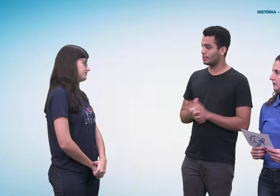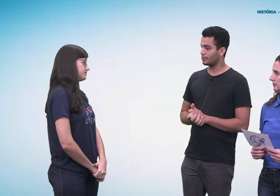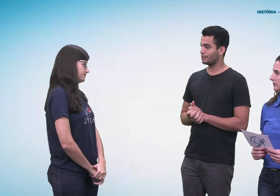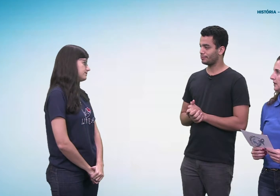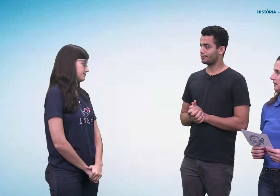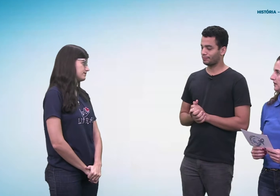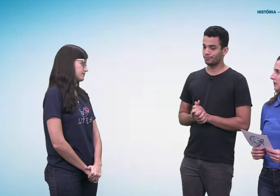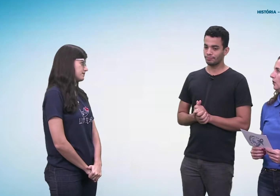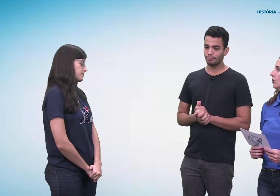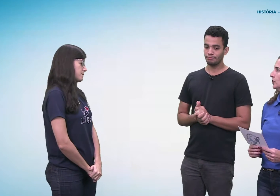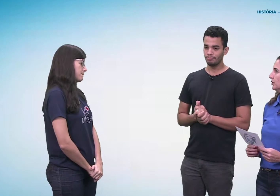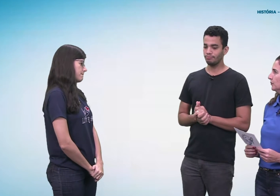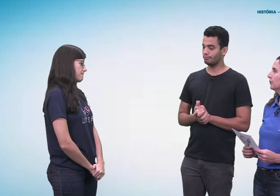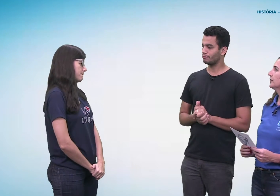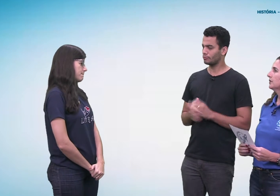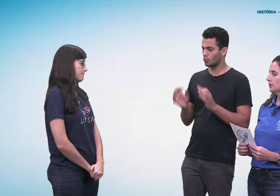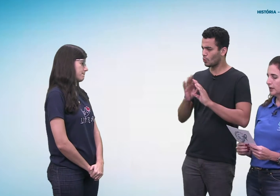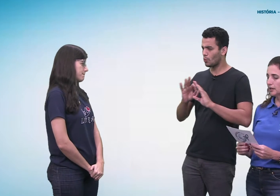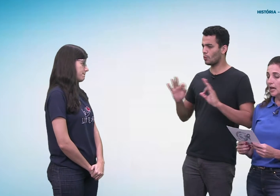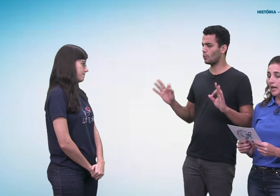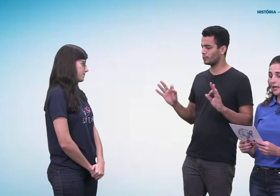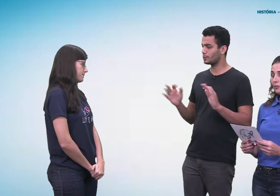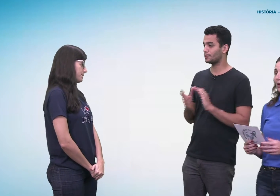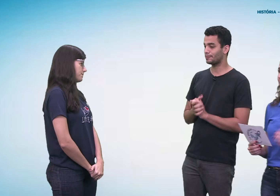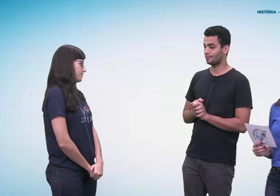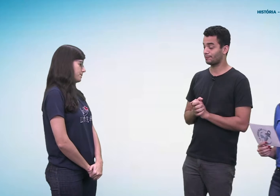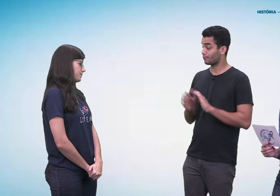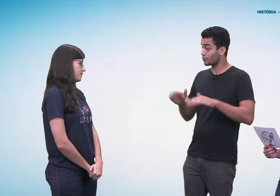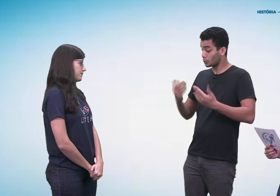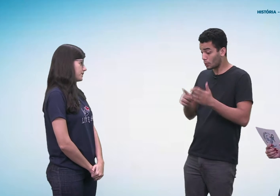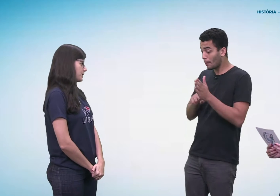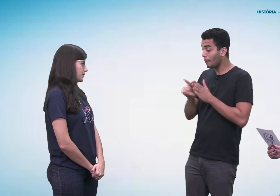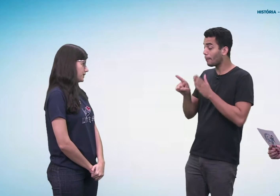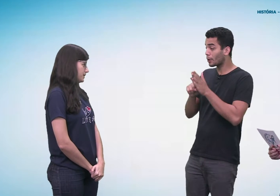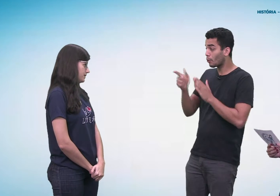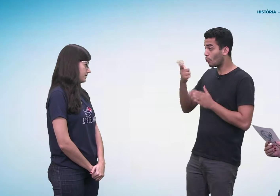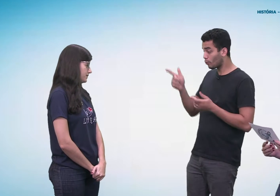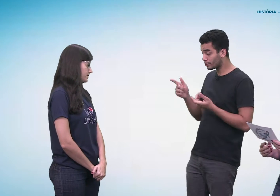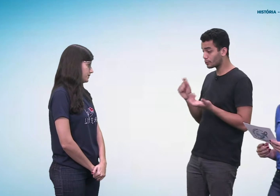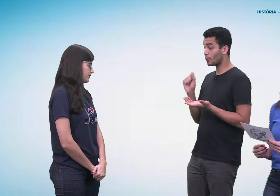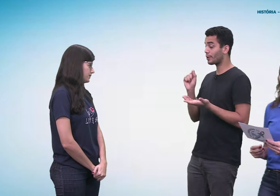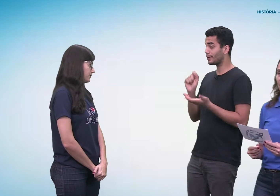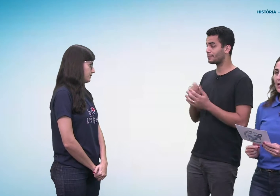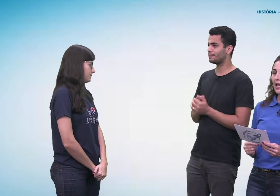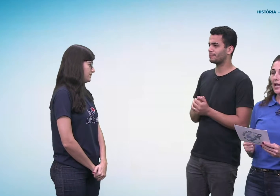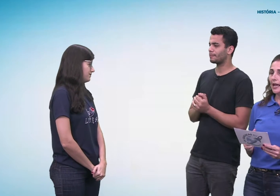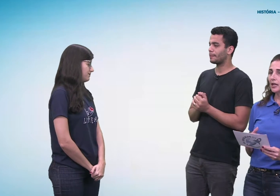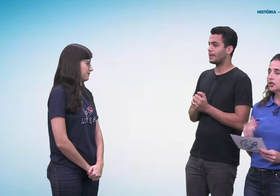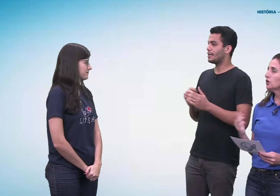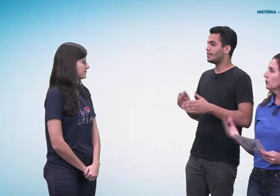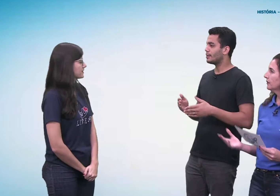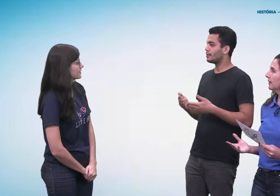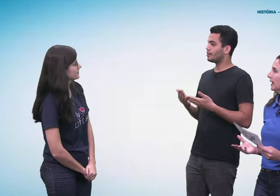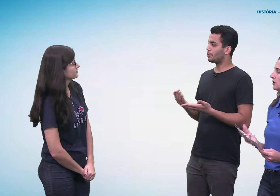língua. Ótimo, isso aí. E uma pergunta que eu gostaria de fazer, Luísa, a gente ouve falar